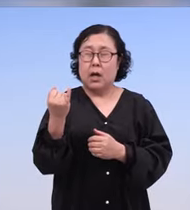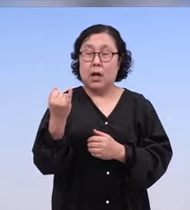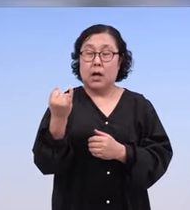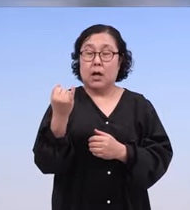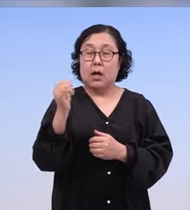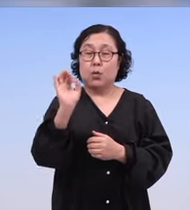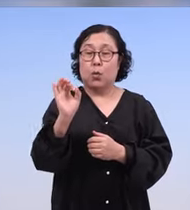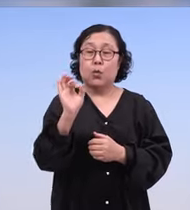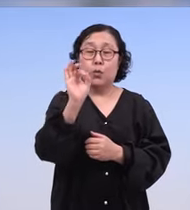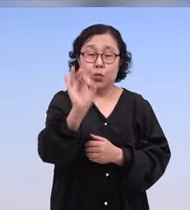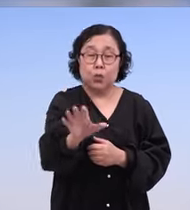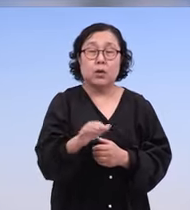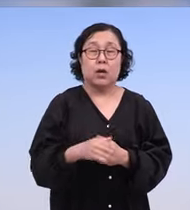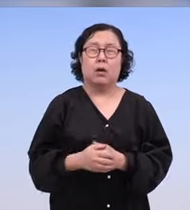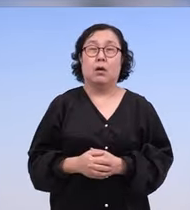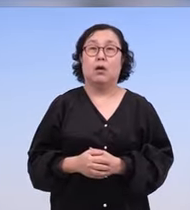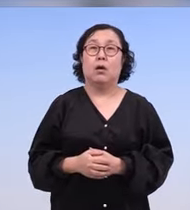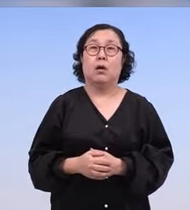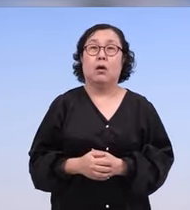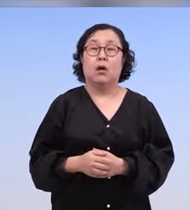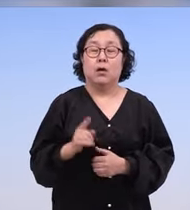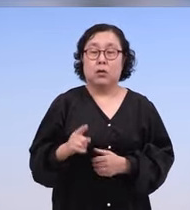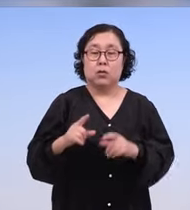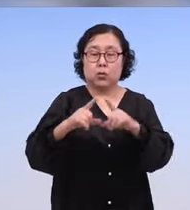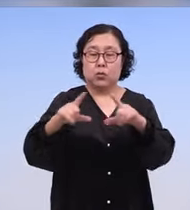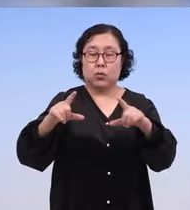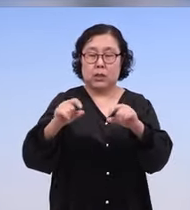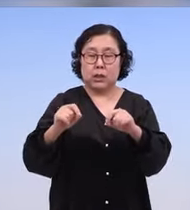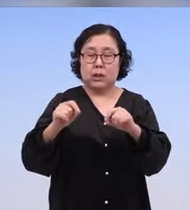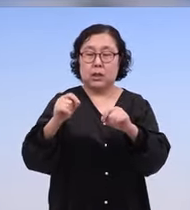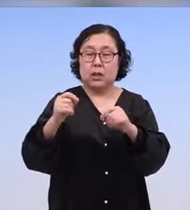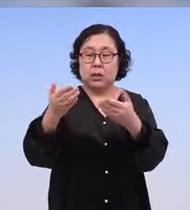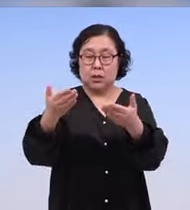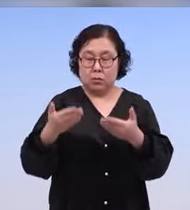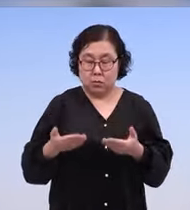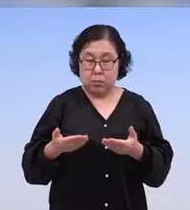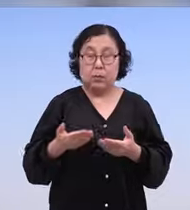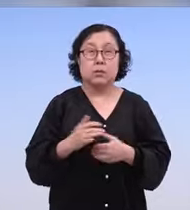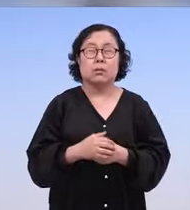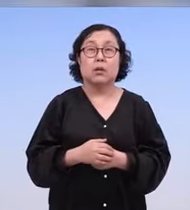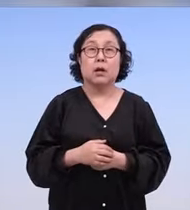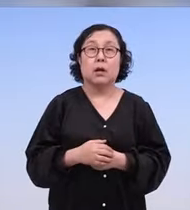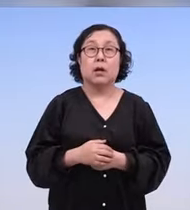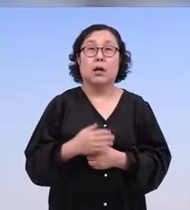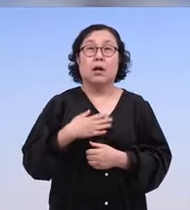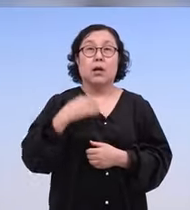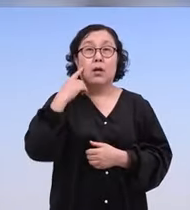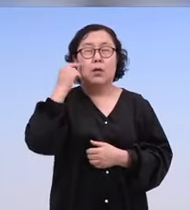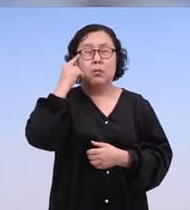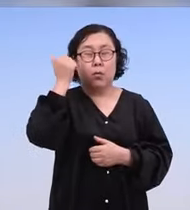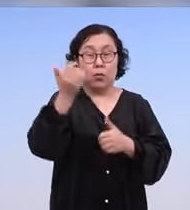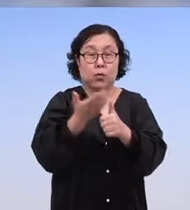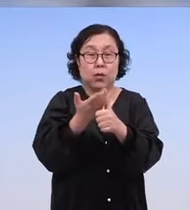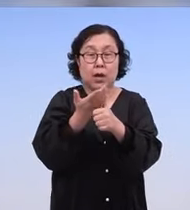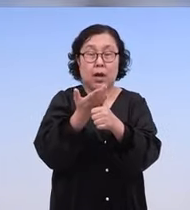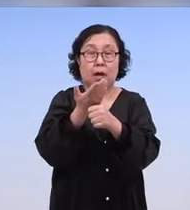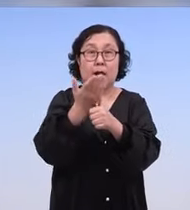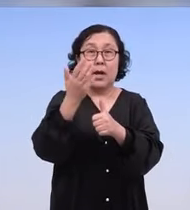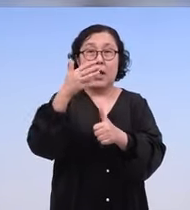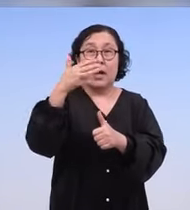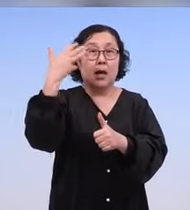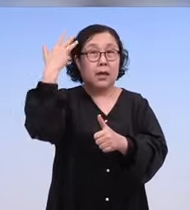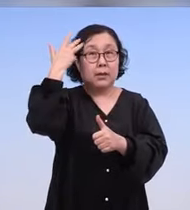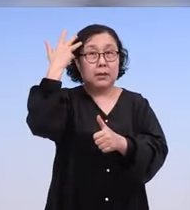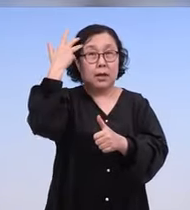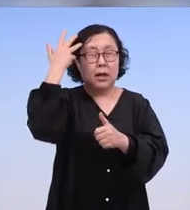거예요. 그리고 이제 쪽지 하나를 이렇게 이것 좀 전해드리라고 그랬다고 쪽지를 주는데, 여러분 저는 목회 철학이 식당에서